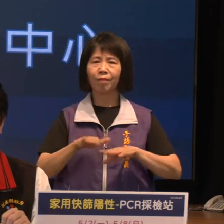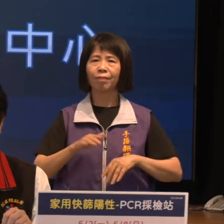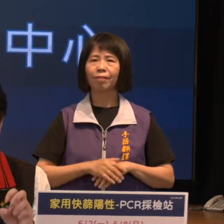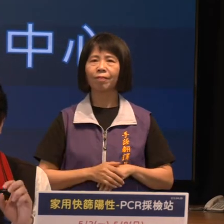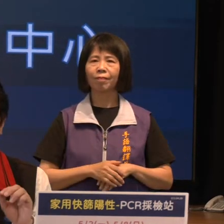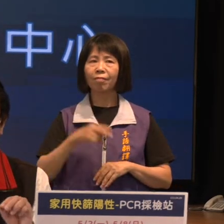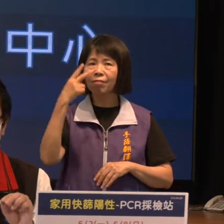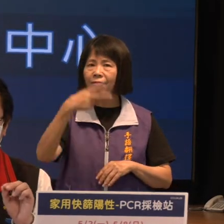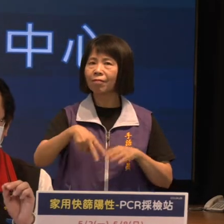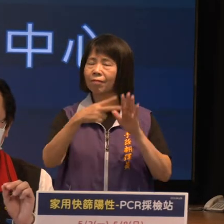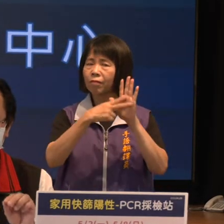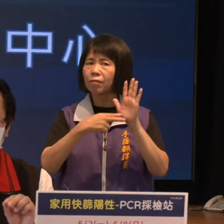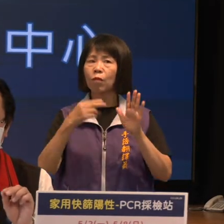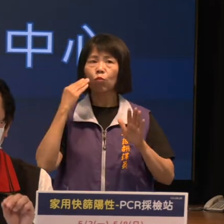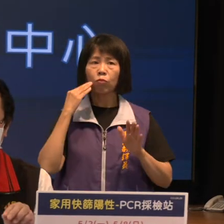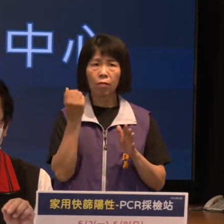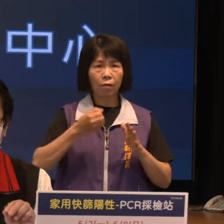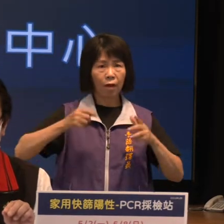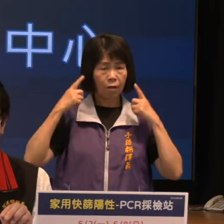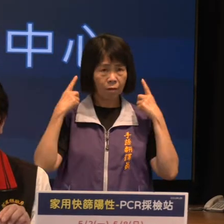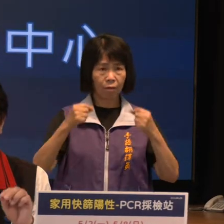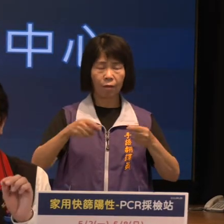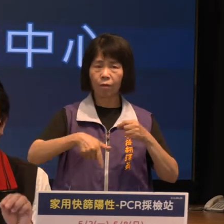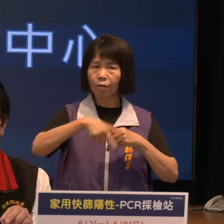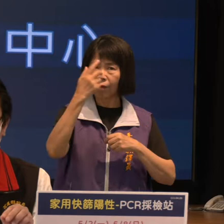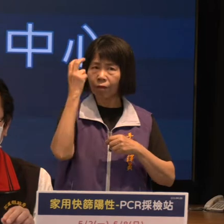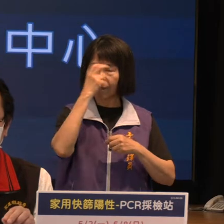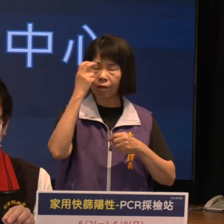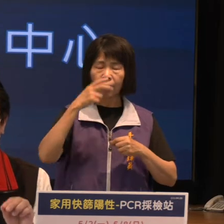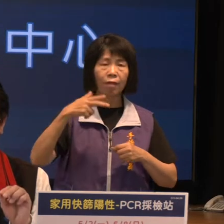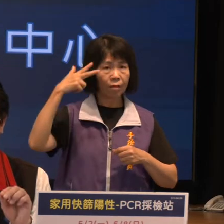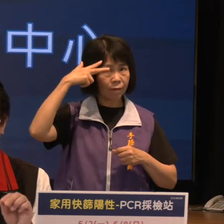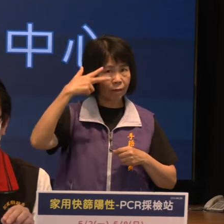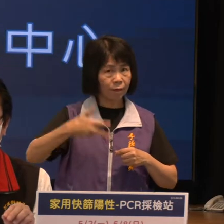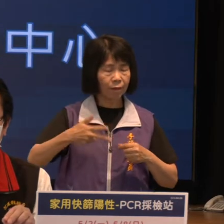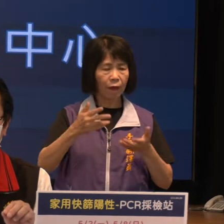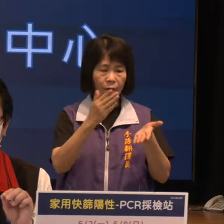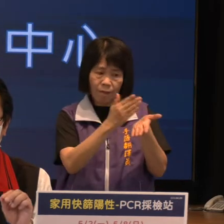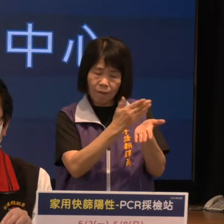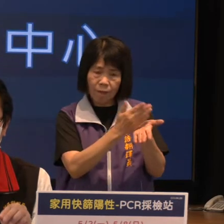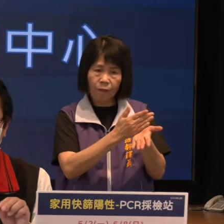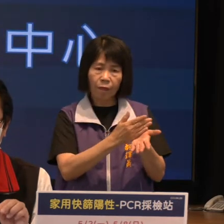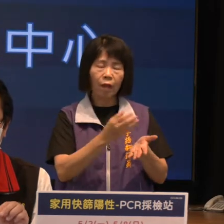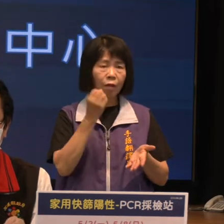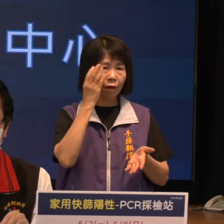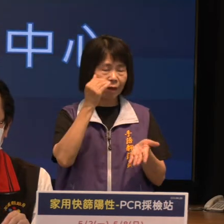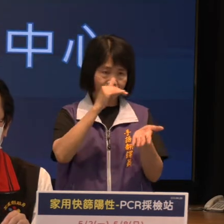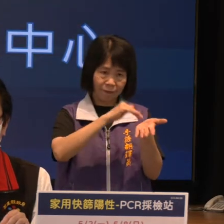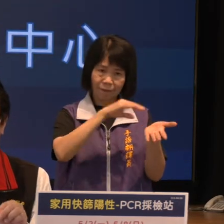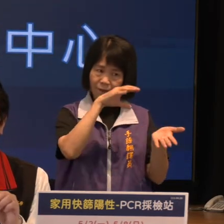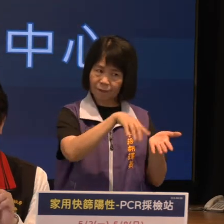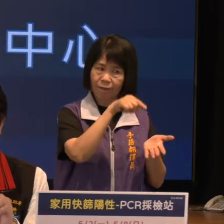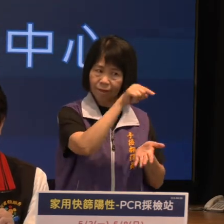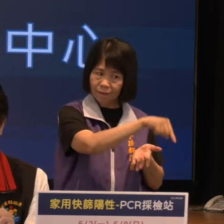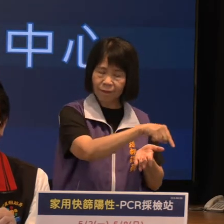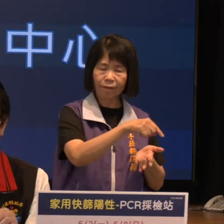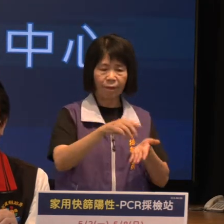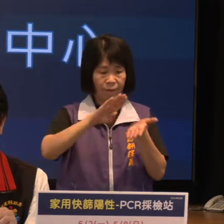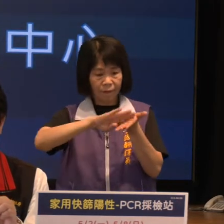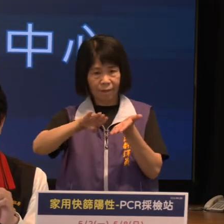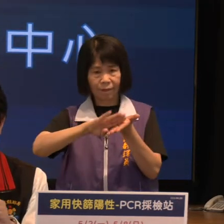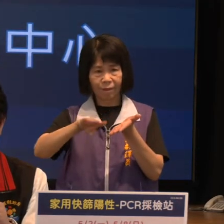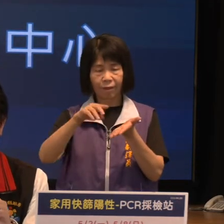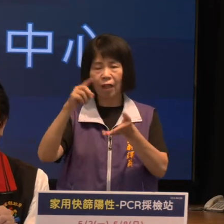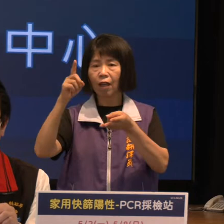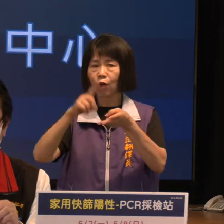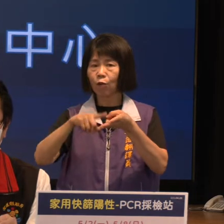调，如果你是做抗原快筛，下礼拜的话在北区是在布利花莲医院，在南区的话呢是